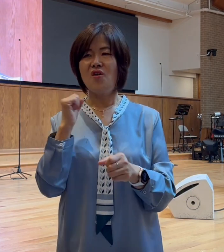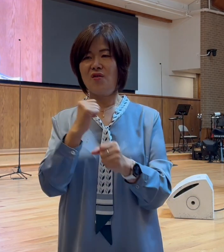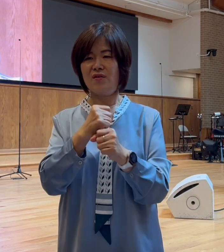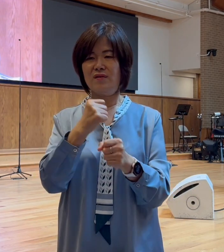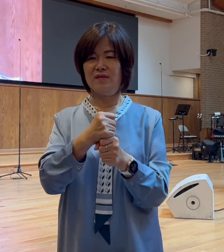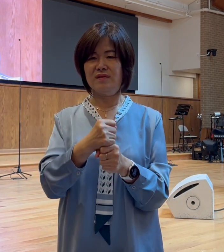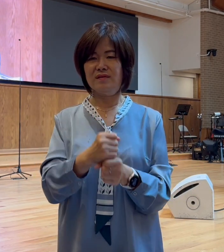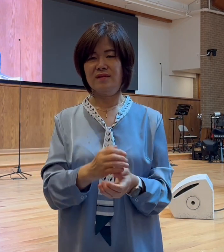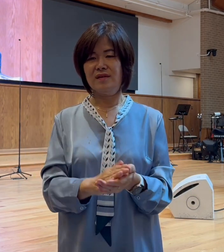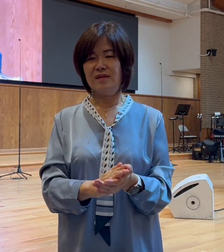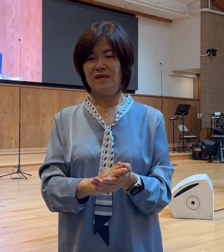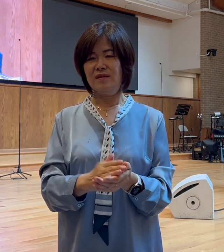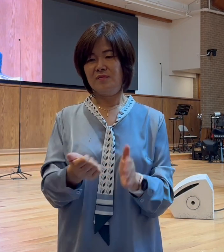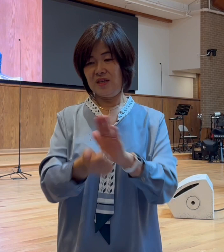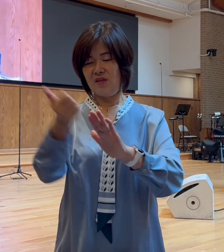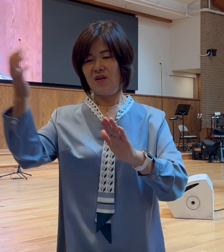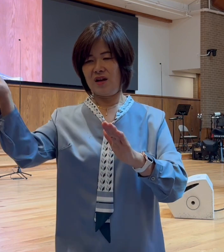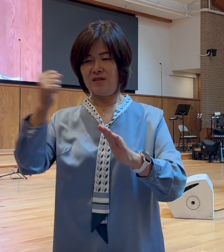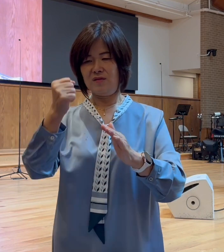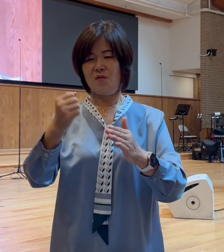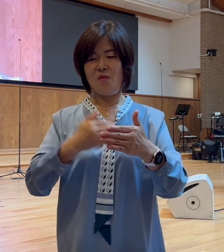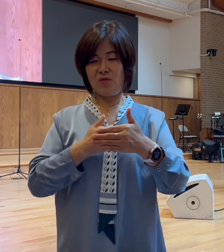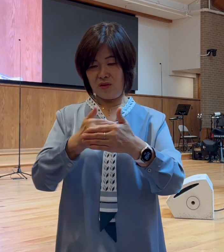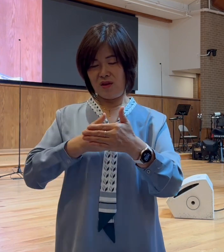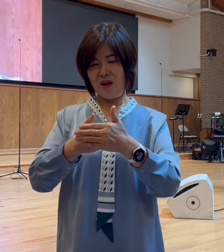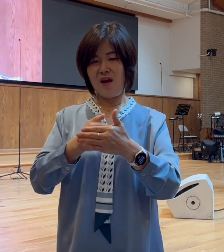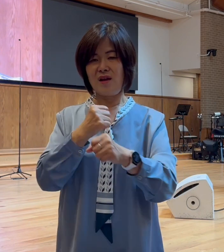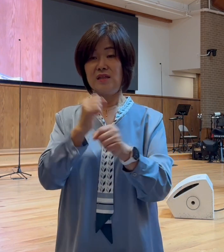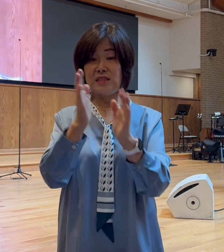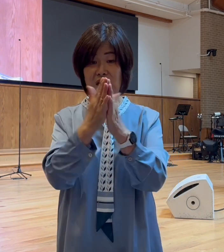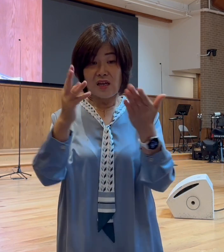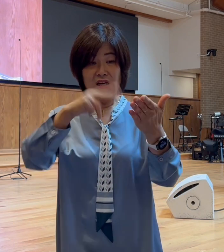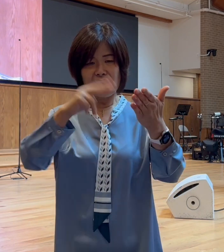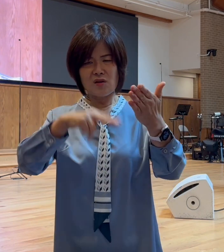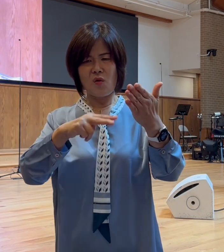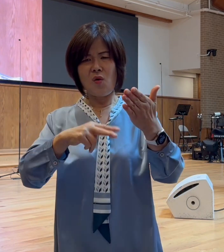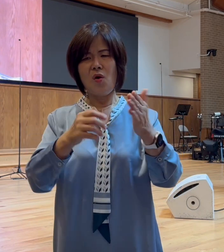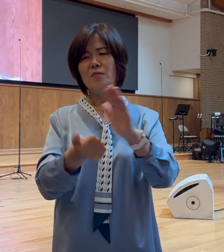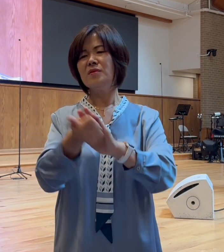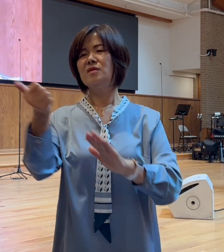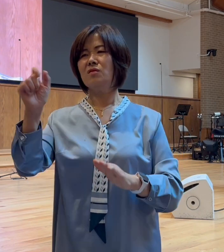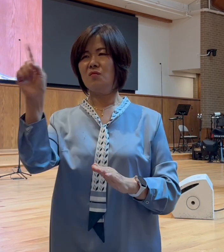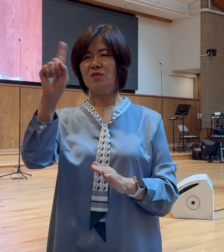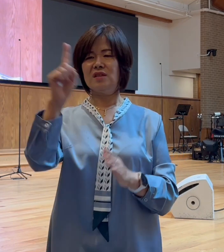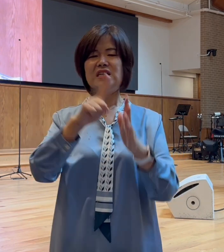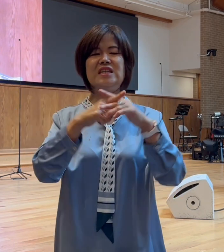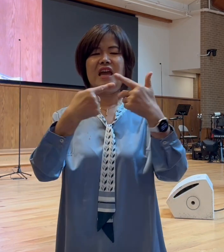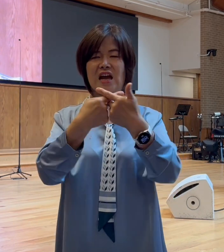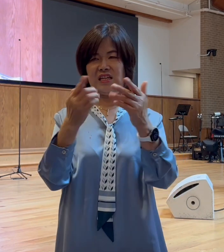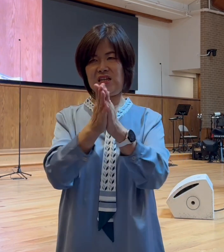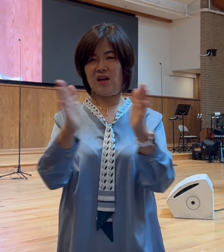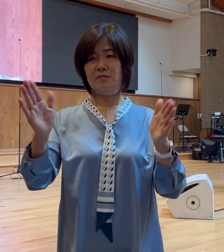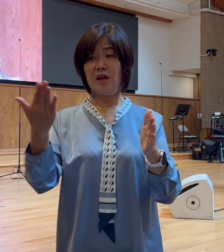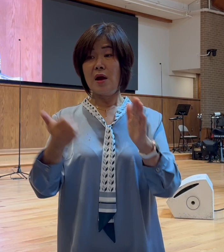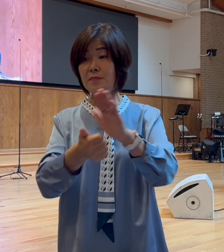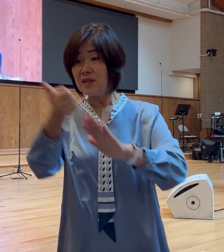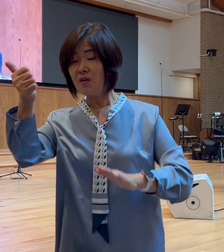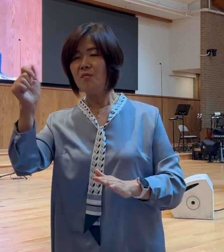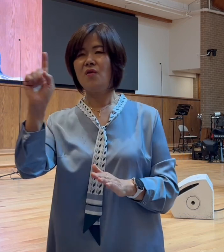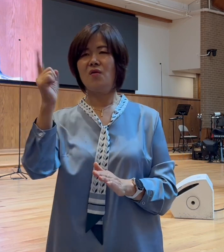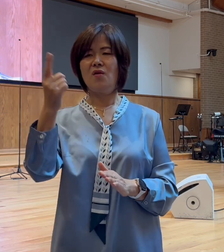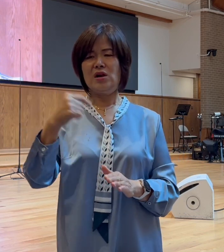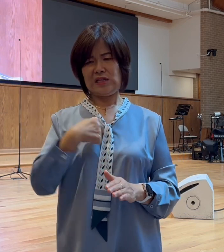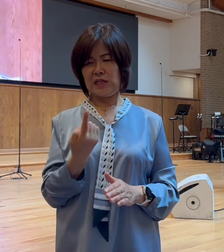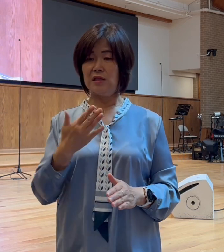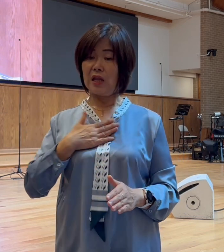Steam Ahead라고 하는 이제 책인데, 그 책을 읽고 비전이 무엇인지를 이해하기 시작했습니다. 비전이란